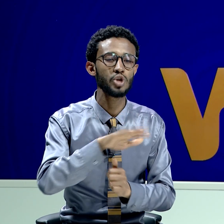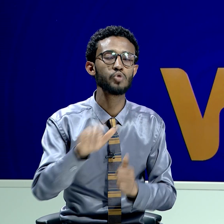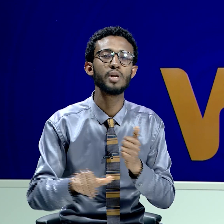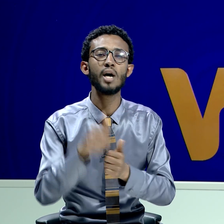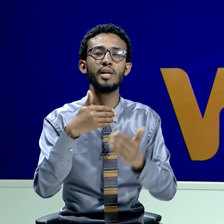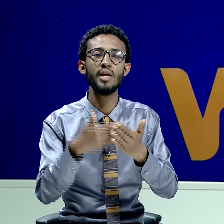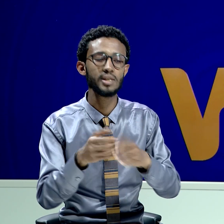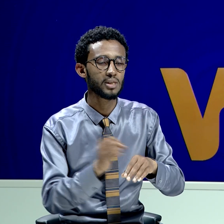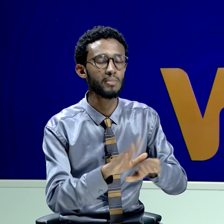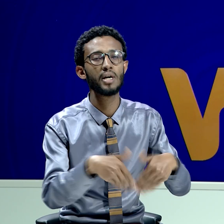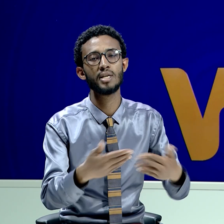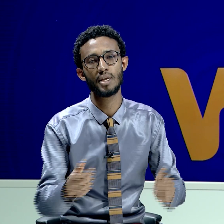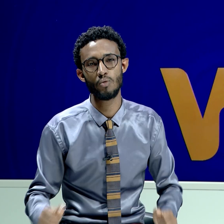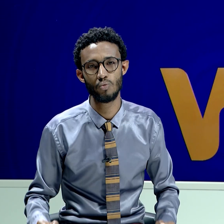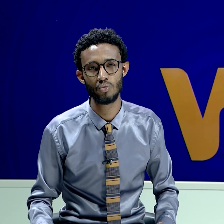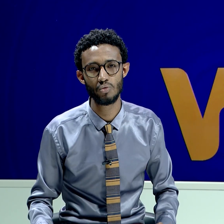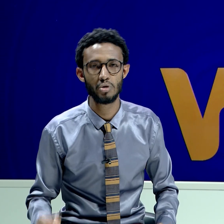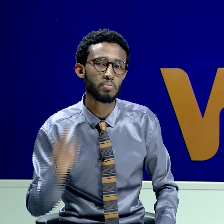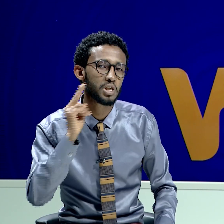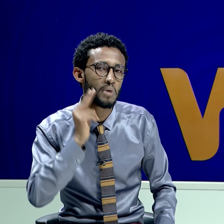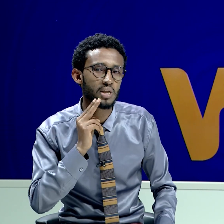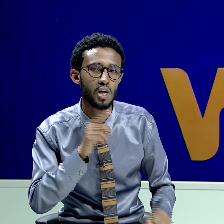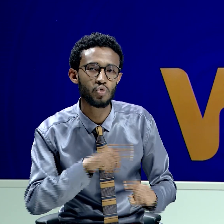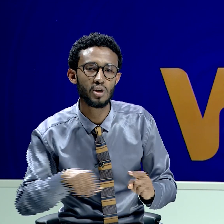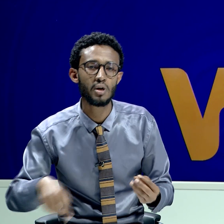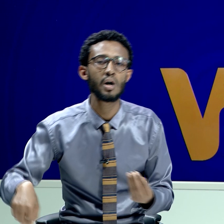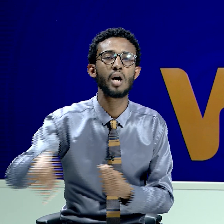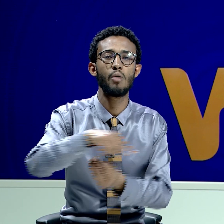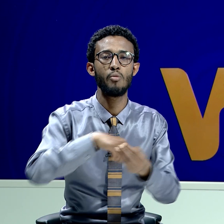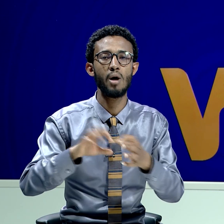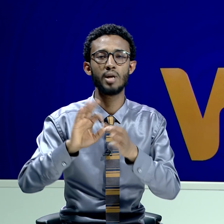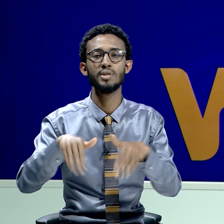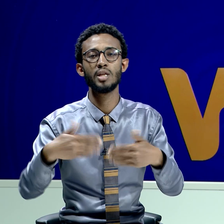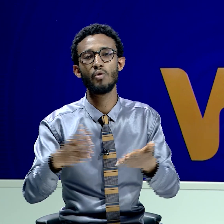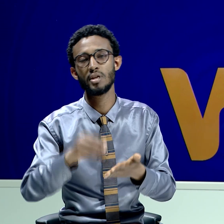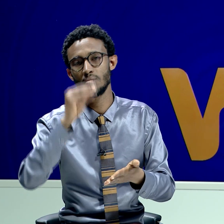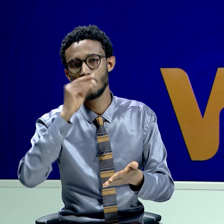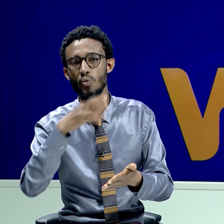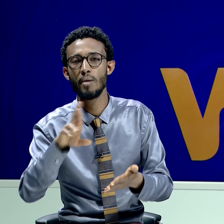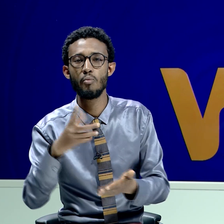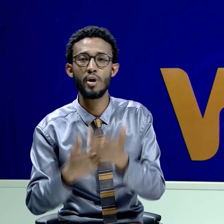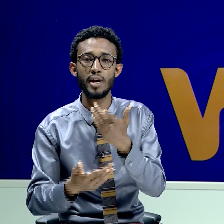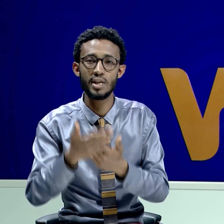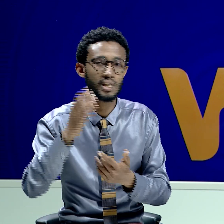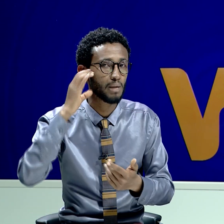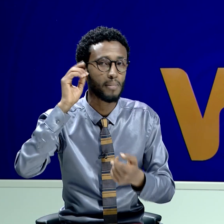ልጆቹ ጥቃት እንዳይደርስ መከራ ይሳታሉ። መስበሰናቾ ግን ከአካባቢው ማበራዊ የሚሰጠውን ትምህርት ወይም ወሬ ደረጃ